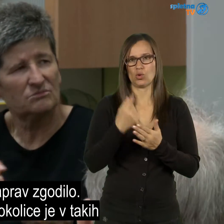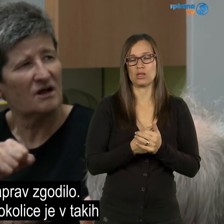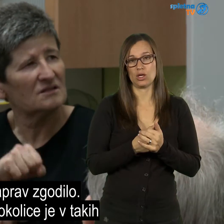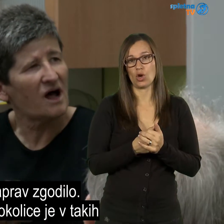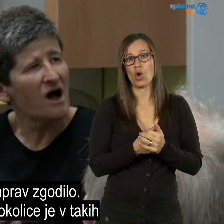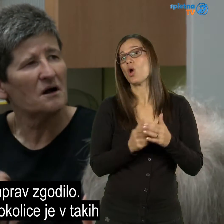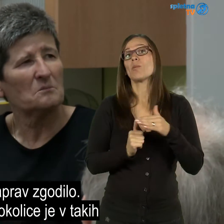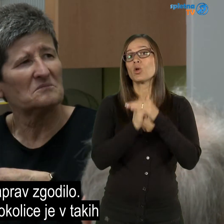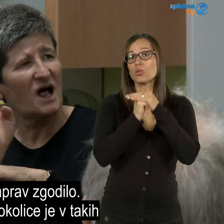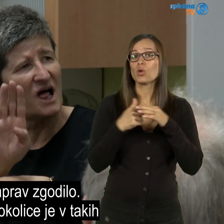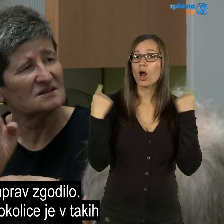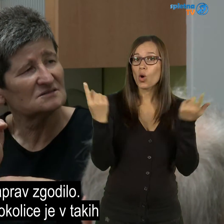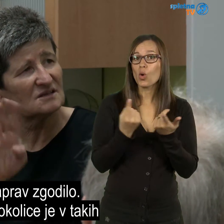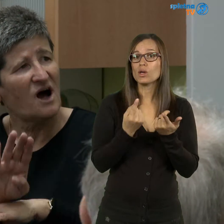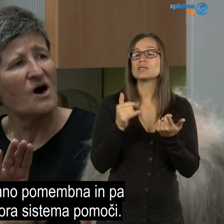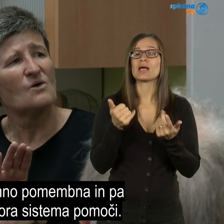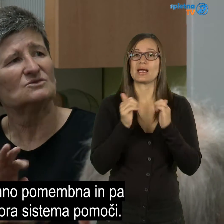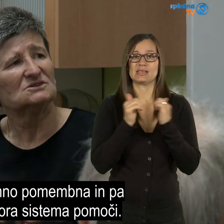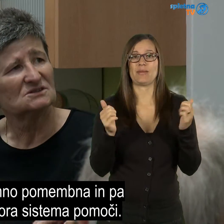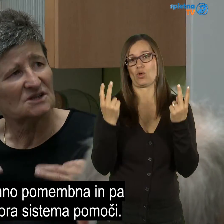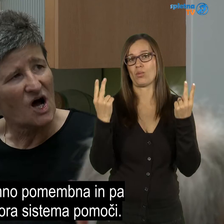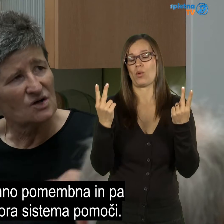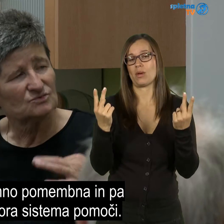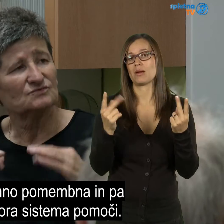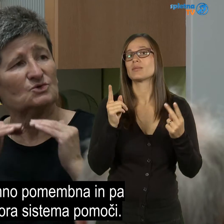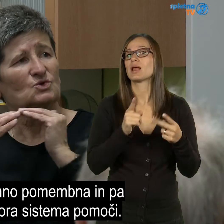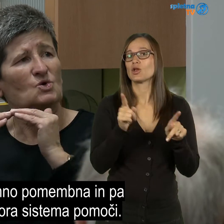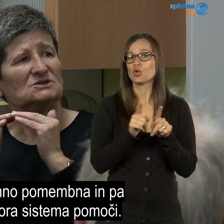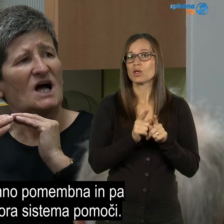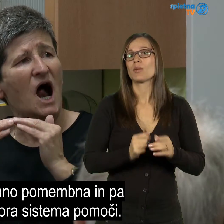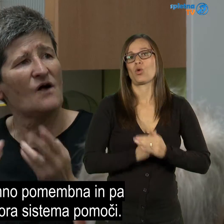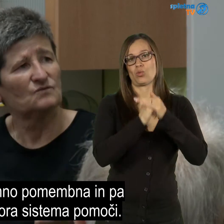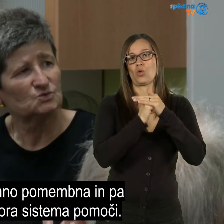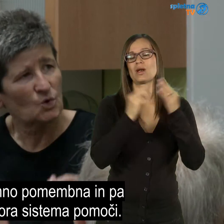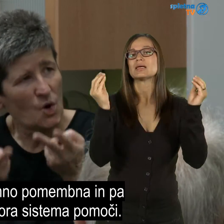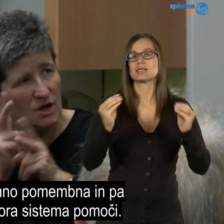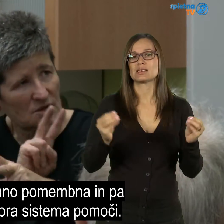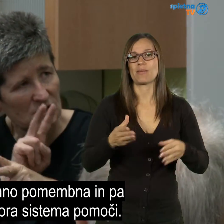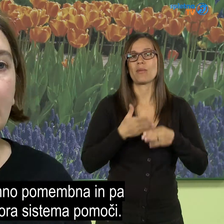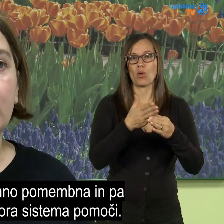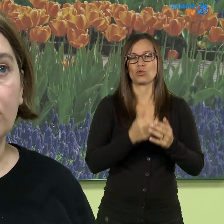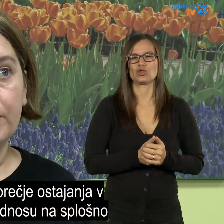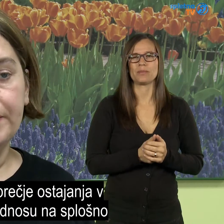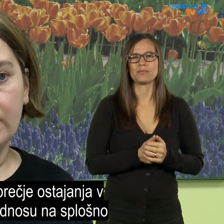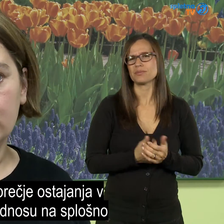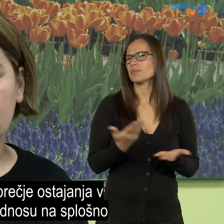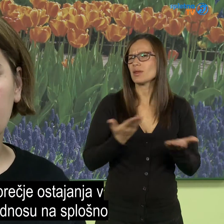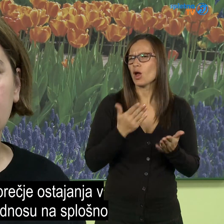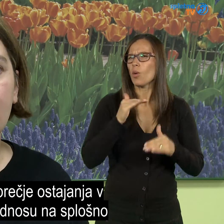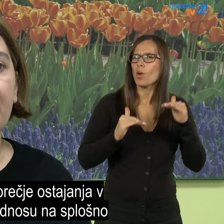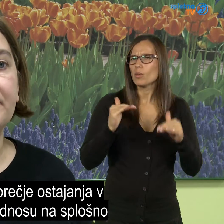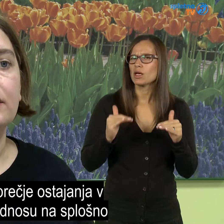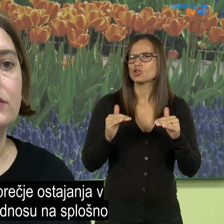zgodilo. Podpora okolice je v takih primerih izjemno pomembna in pa seveda podpora sistema pomoči. Neko